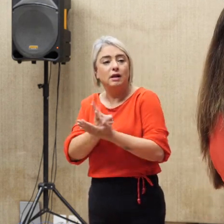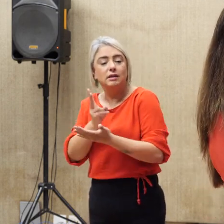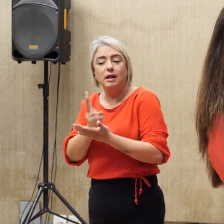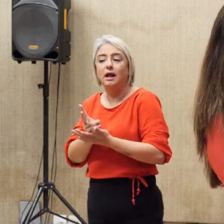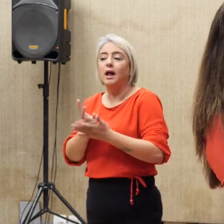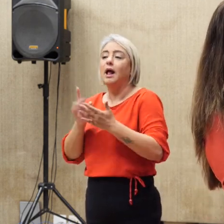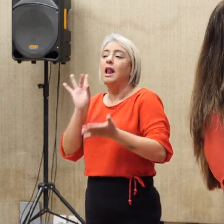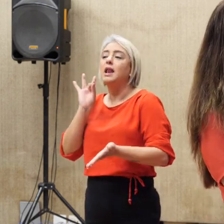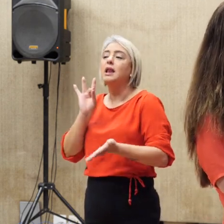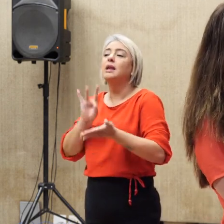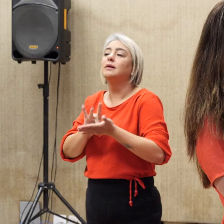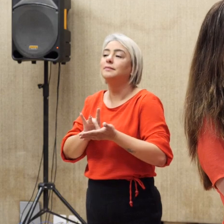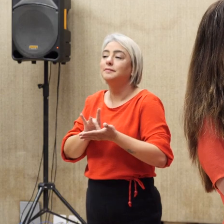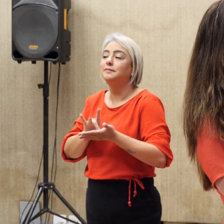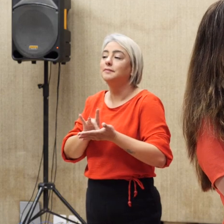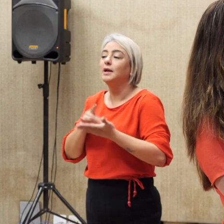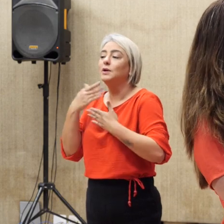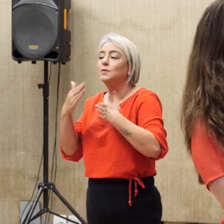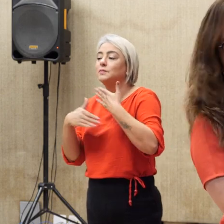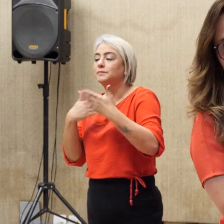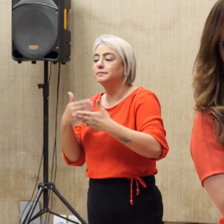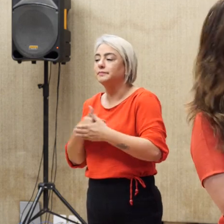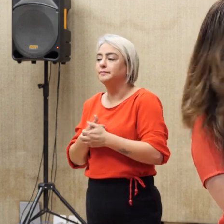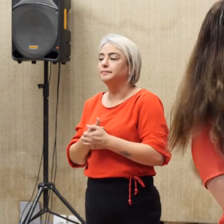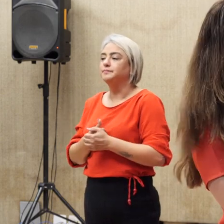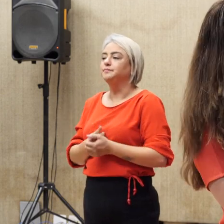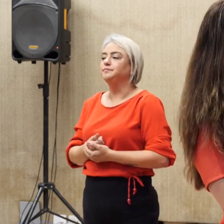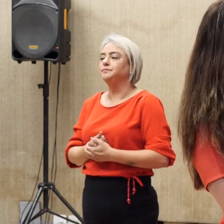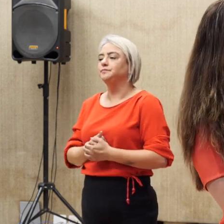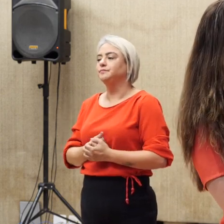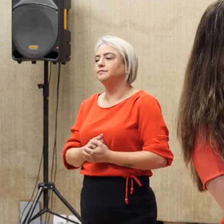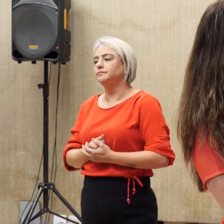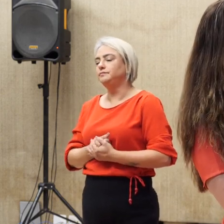a legitimidade vem do processo. Né? Passa.